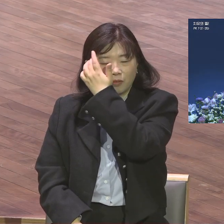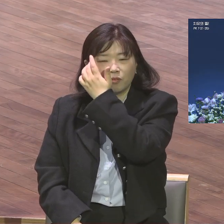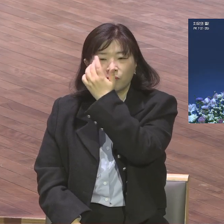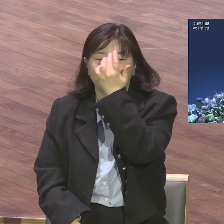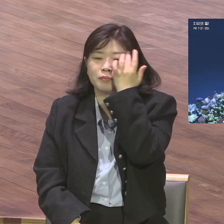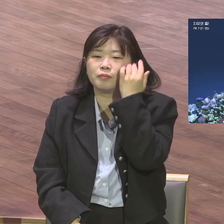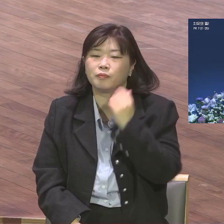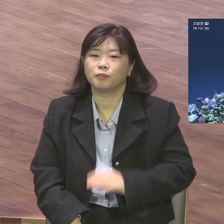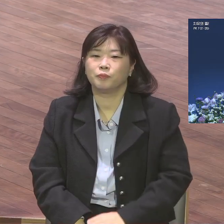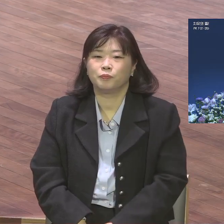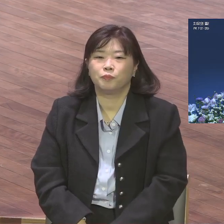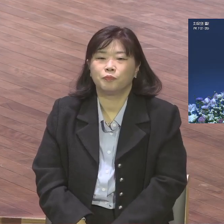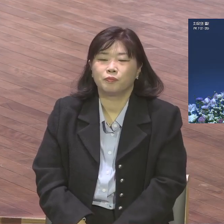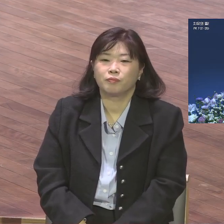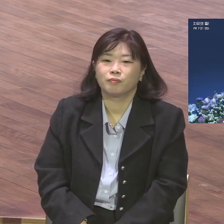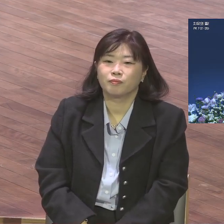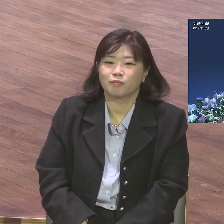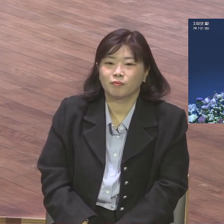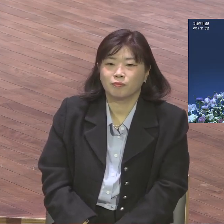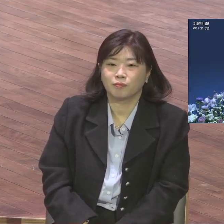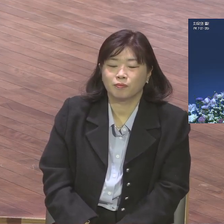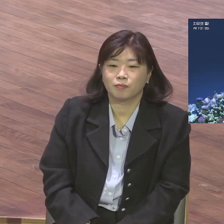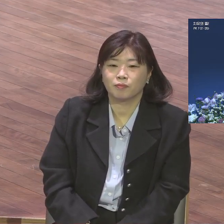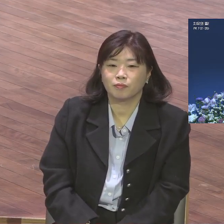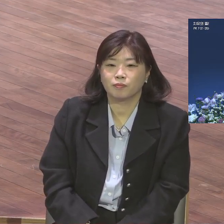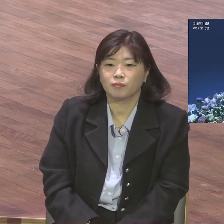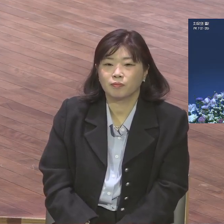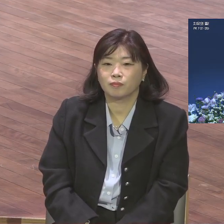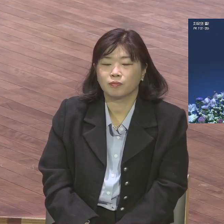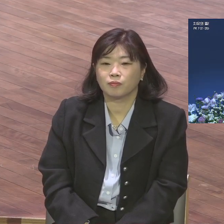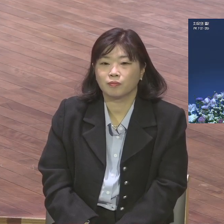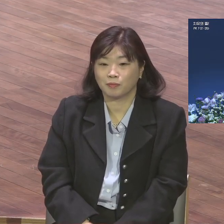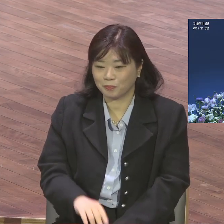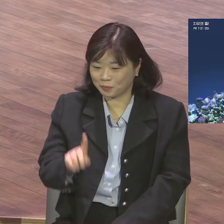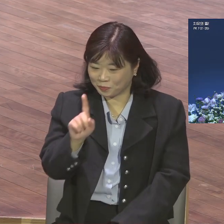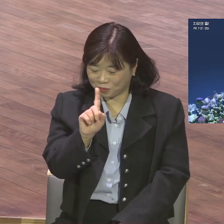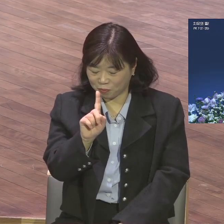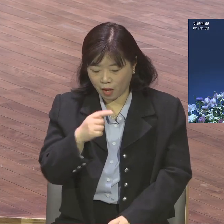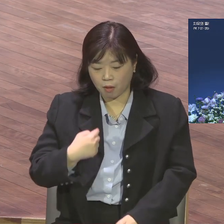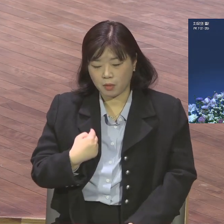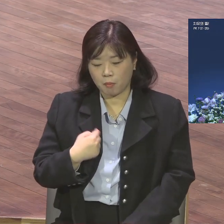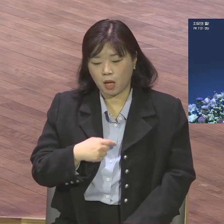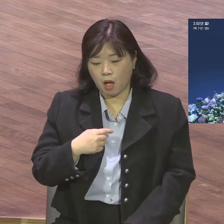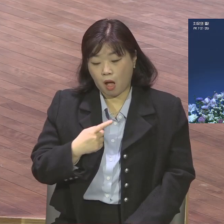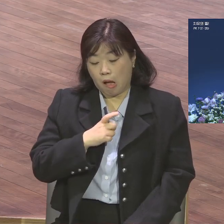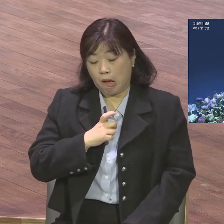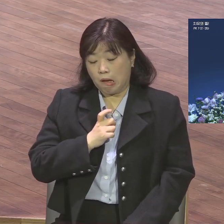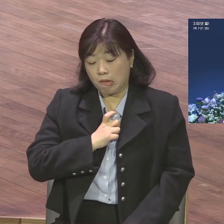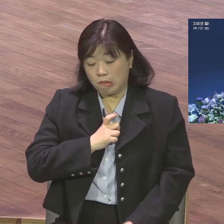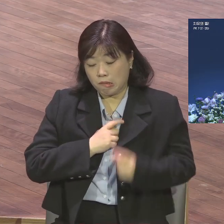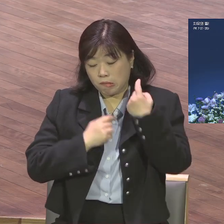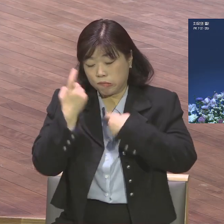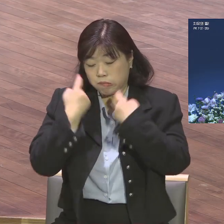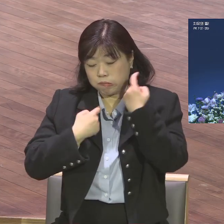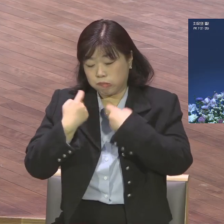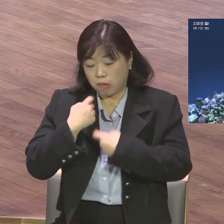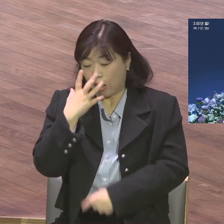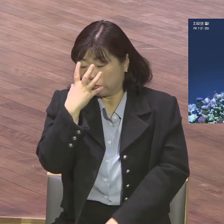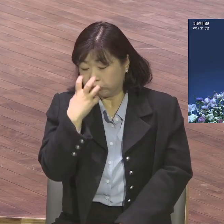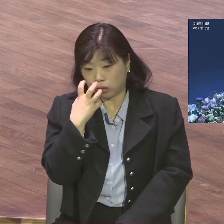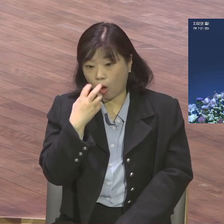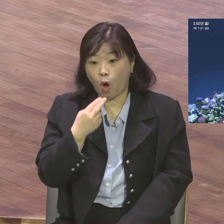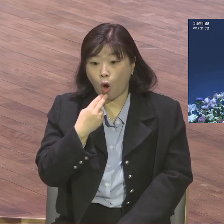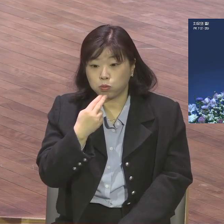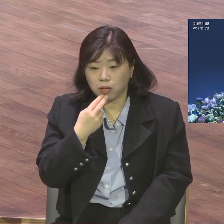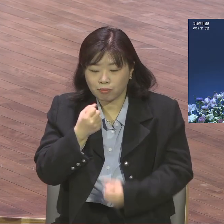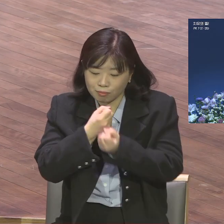직전에 있는 그런 현실이란 말이에요. 다 치유받은 치유 공동체 제자 공동체 복음 공동체 아멘. 그래서 세